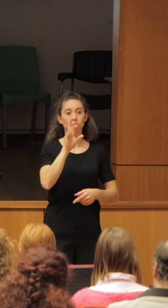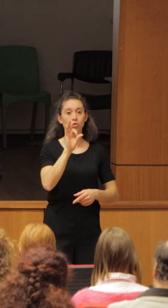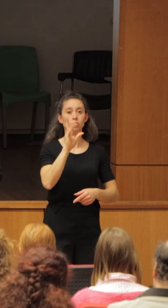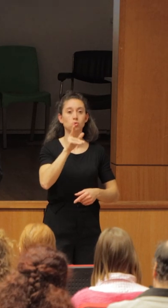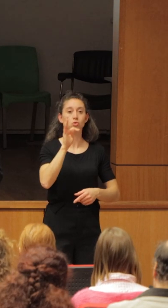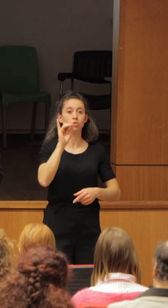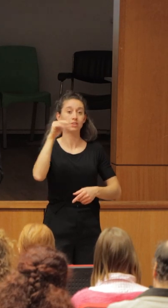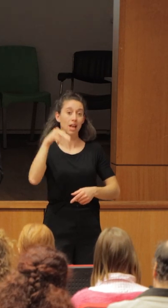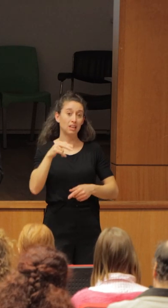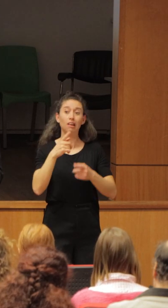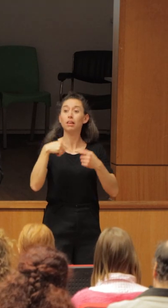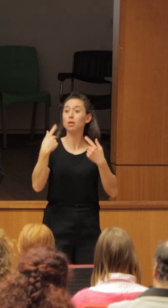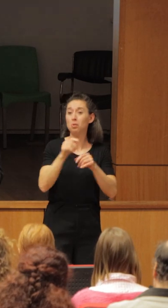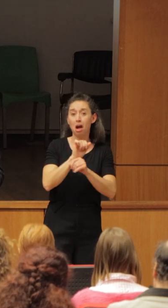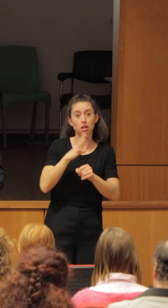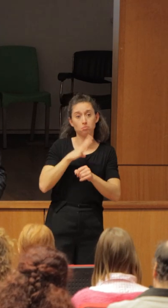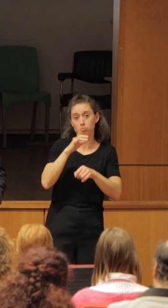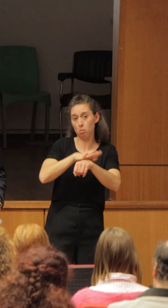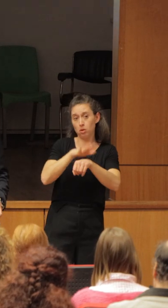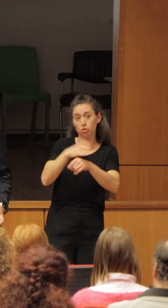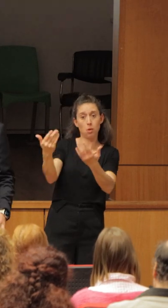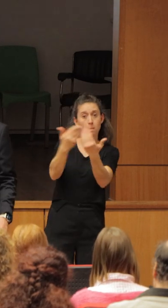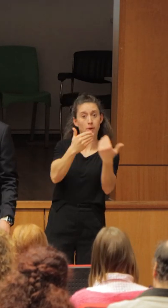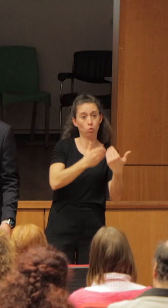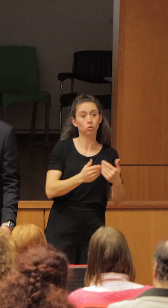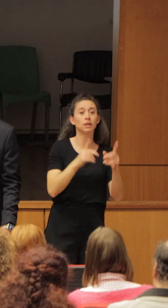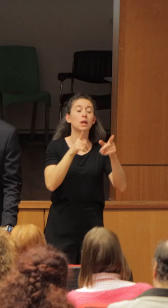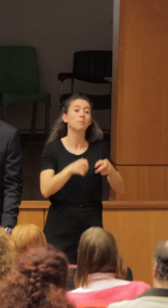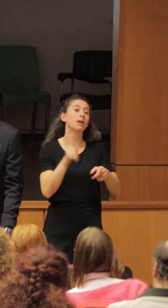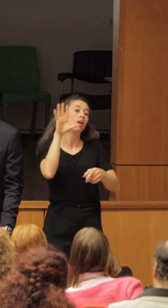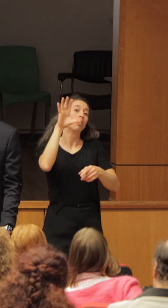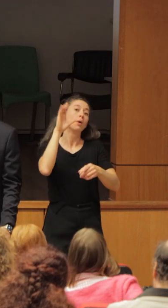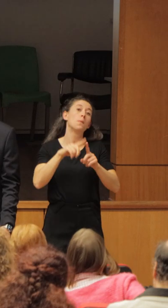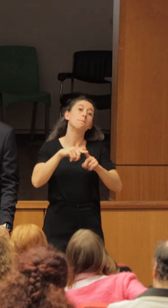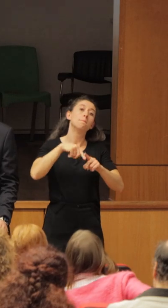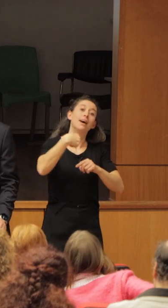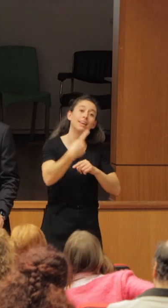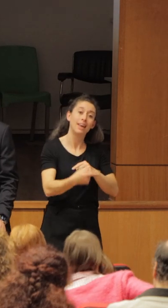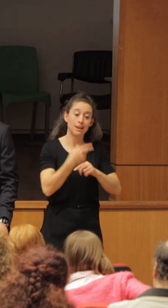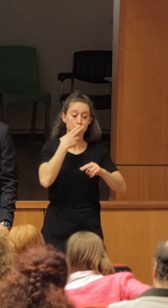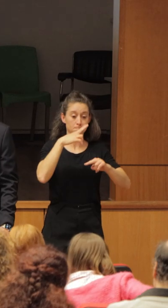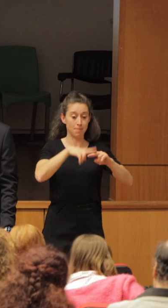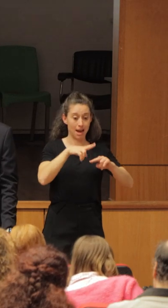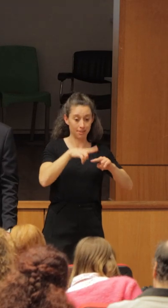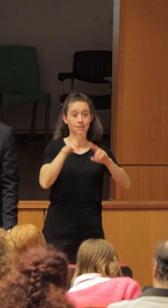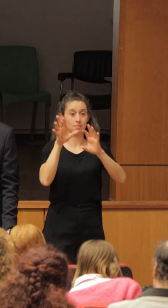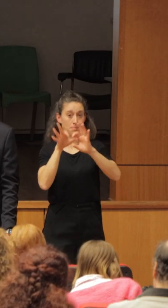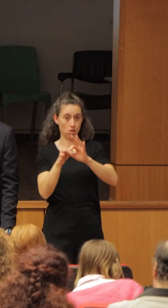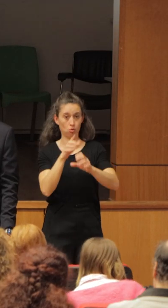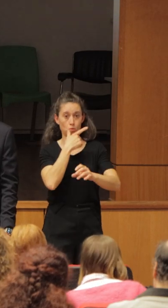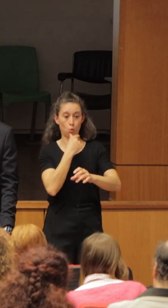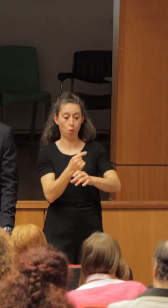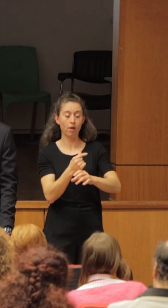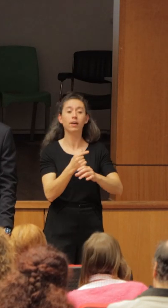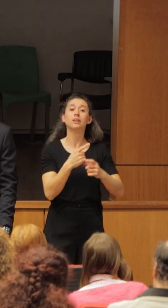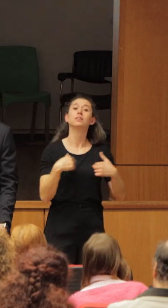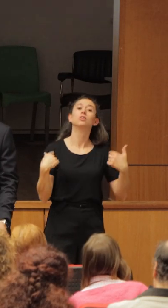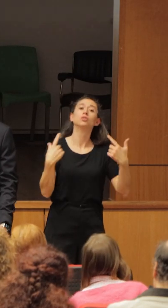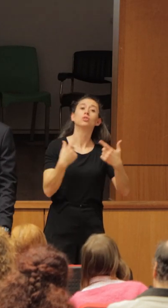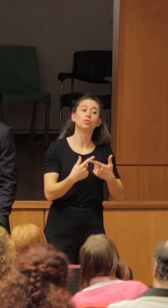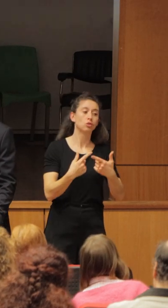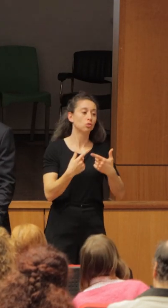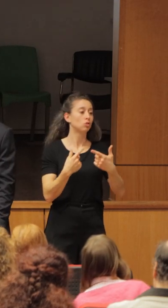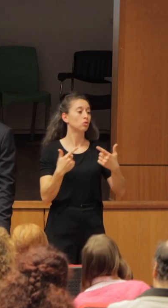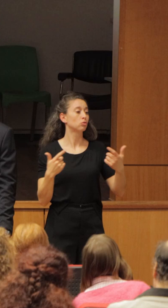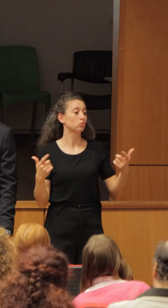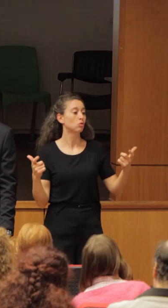una actividad de preguntas para el público. Asimismo, recordarles que mañana, martes, miércoles y jueves, vamos a estar dando workshop